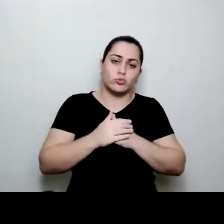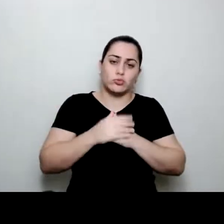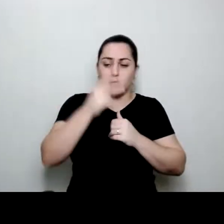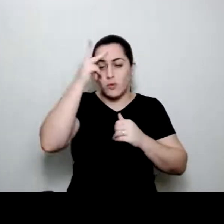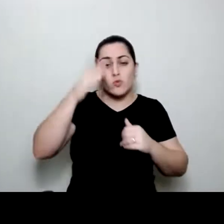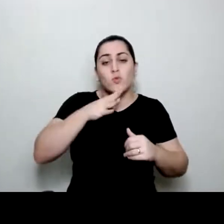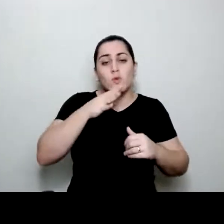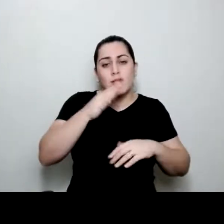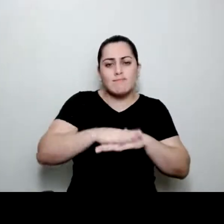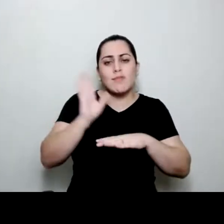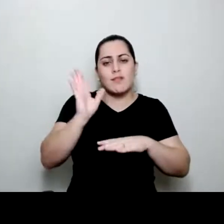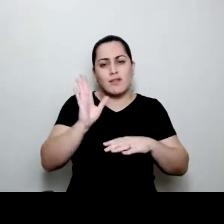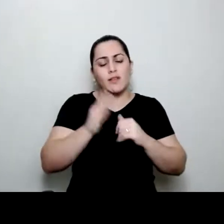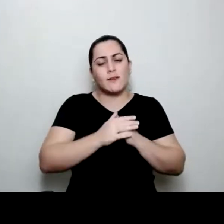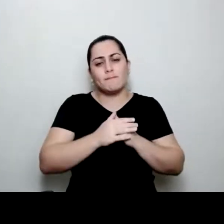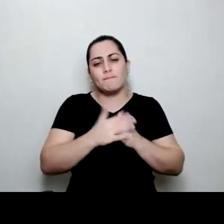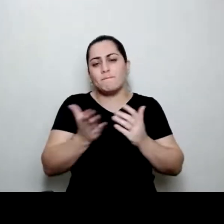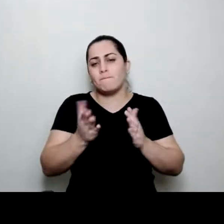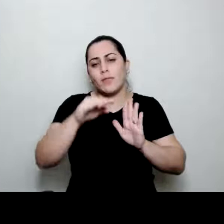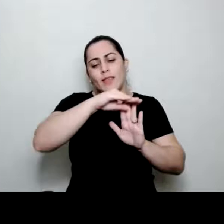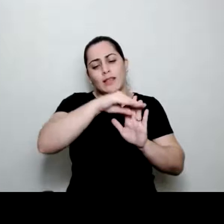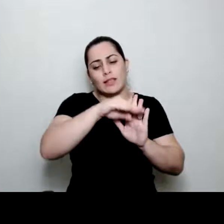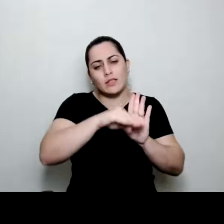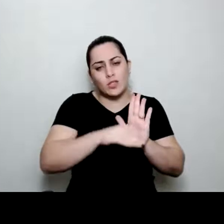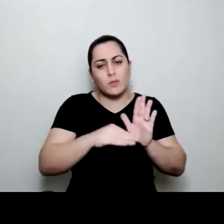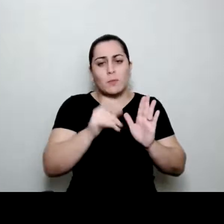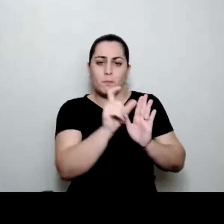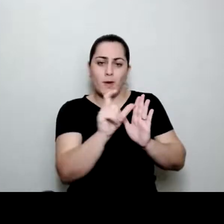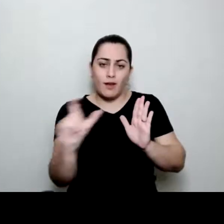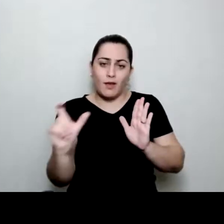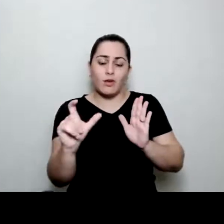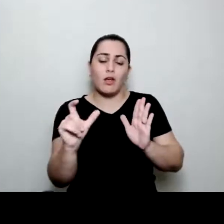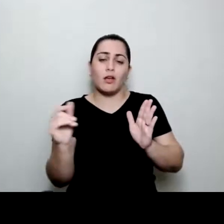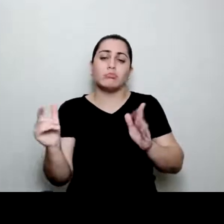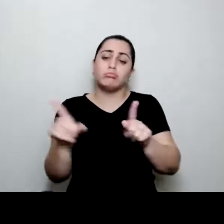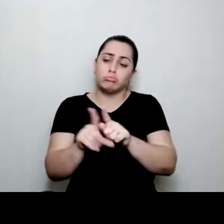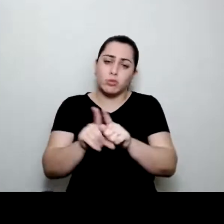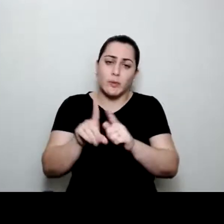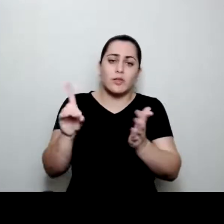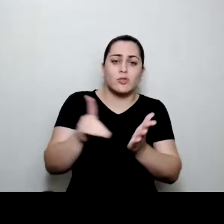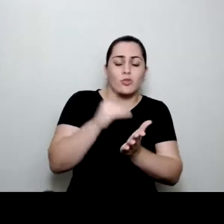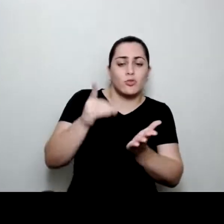popular até então, desde uma simples lista de palavras até dicionários